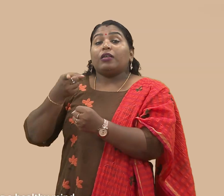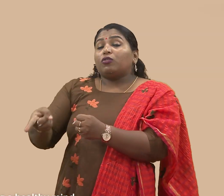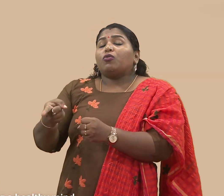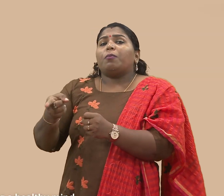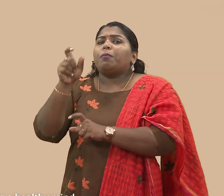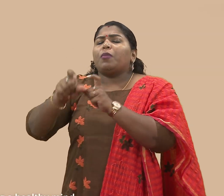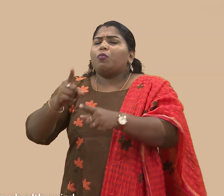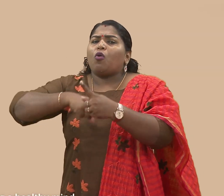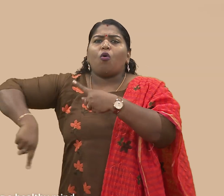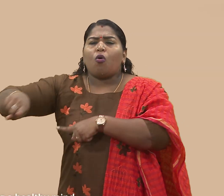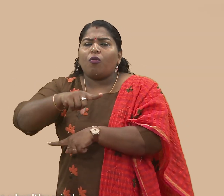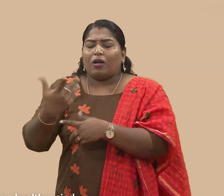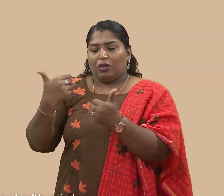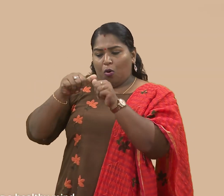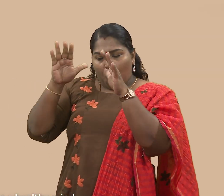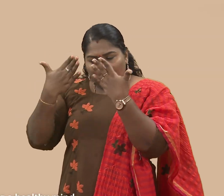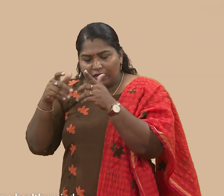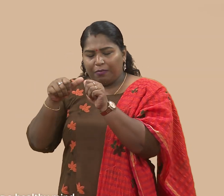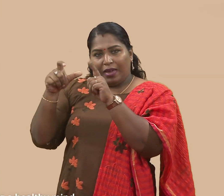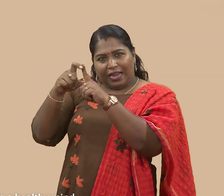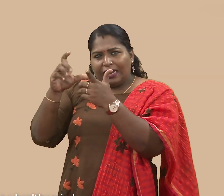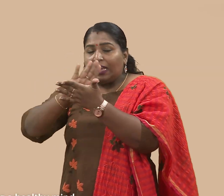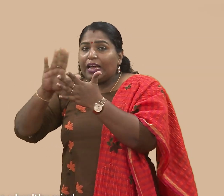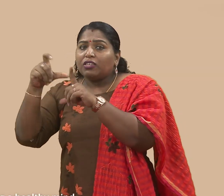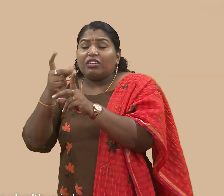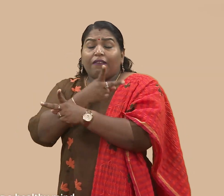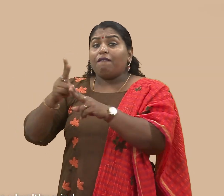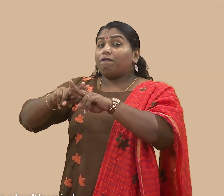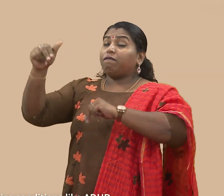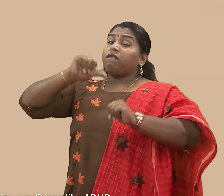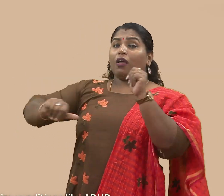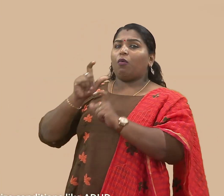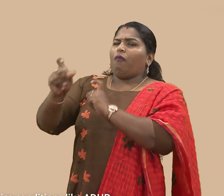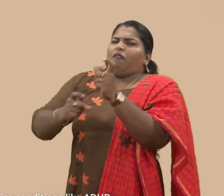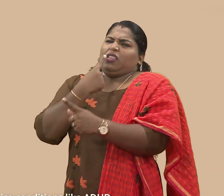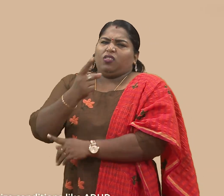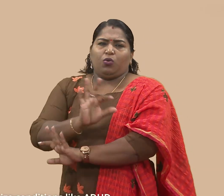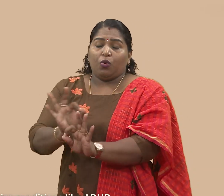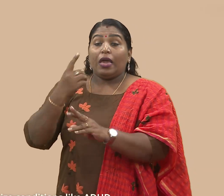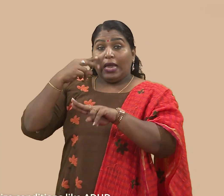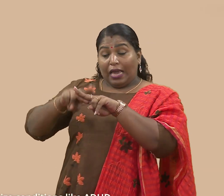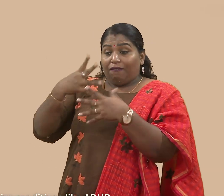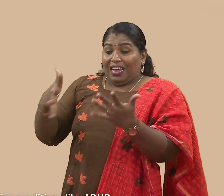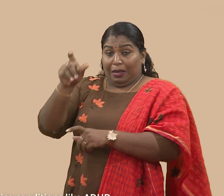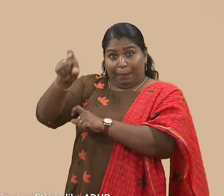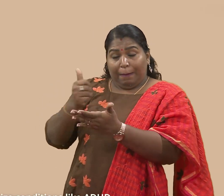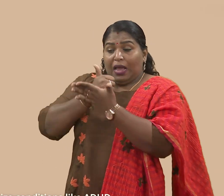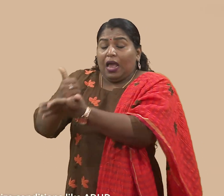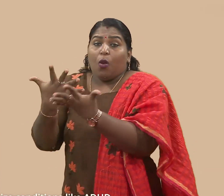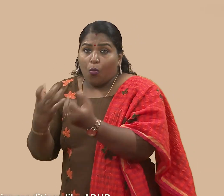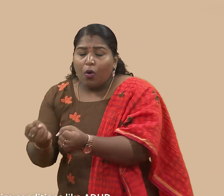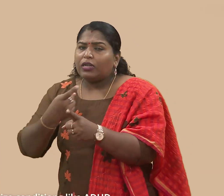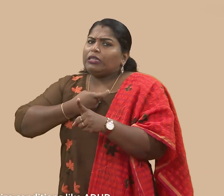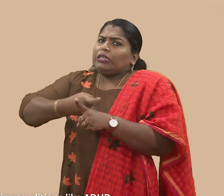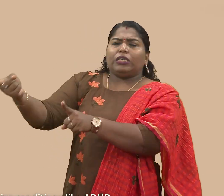അതിനേക്കാളൊക്കെ വളരെ കൂടുതൽ പ്രാധാന്യമുണ്ട് ആരോഗ്യമുള്ള മനസ്സുണ്ടാവുക എന്നത്. അതിനാൽ മെൻ്റൽ ഇൽനസ്, ADHD, ഓട്ടിസം